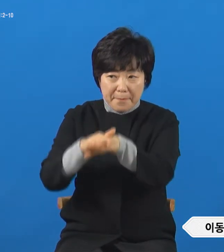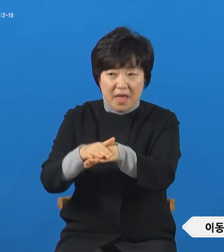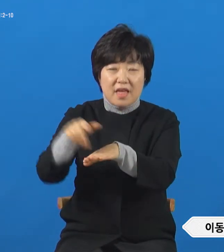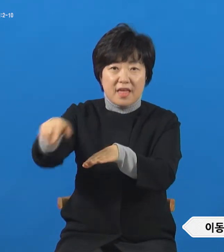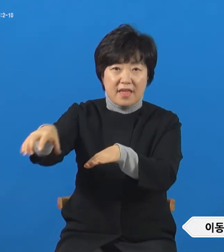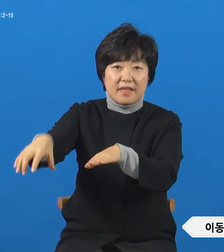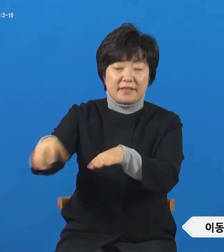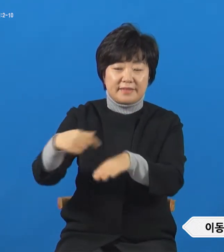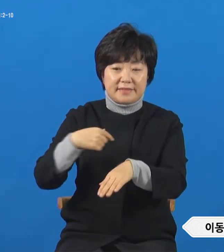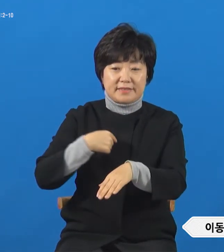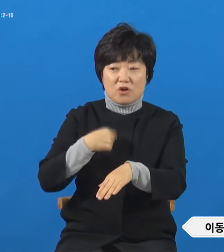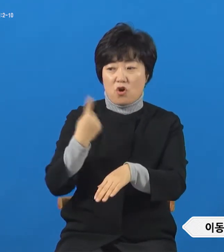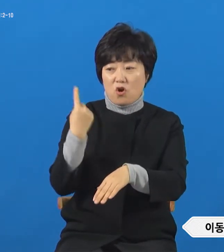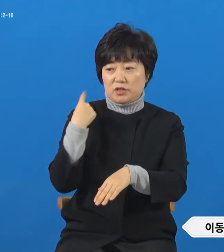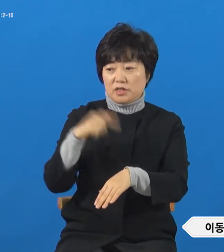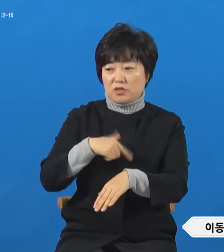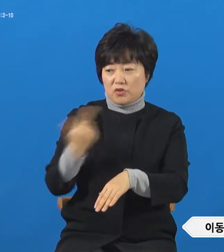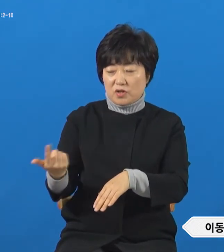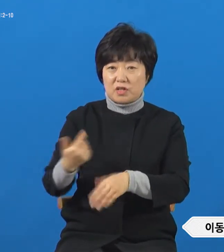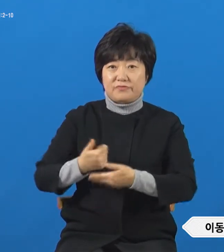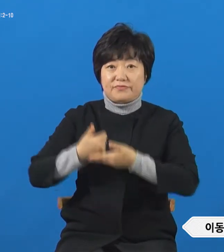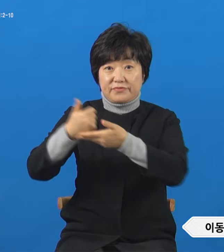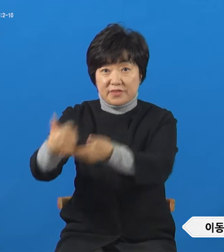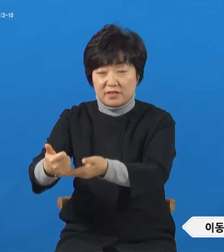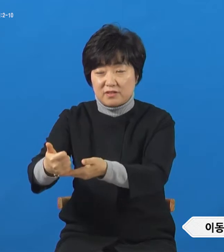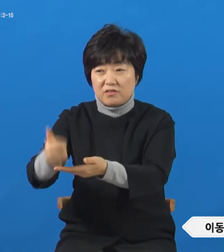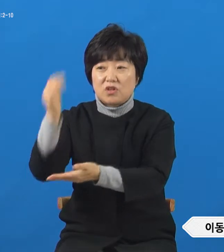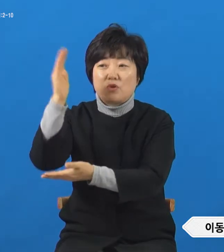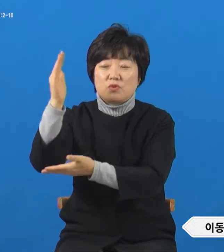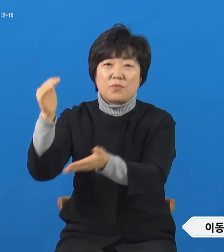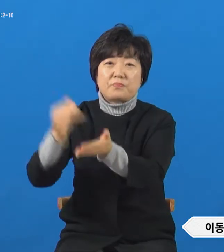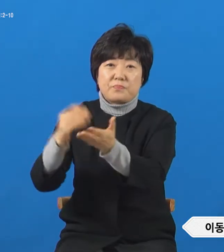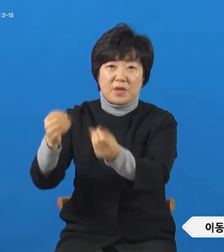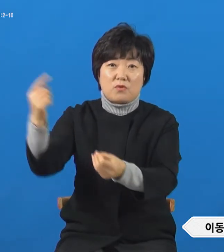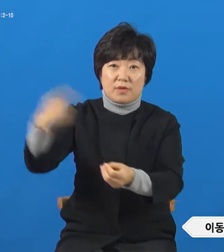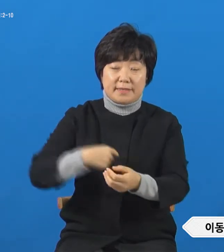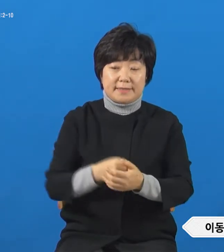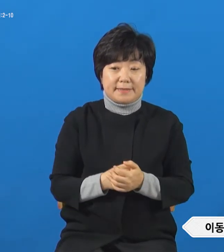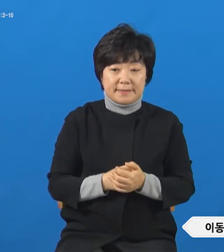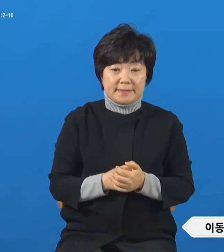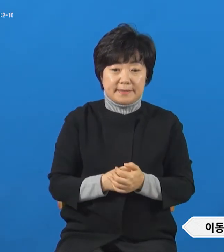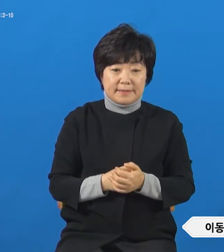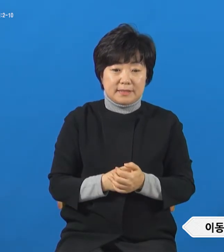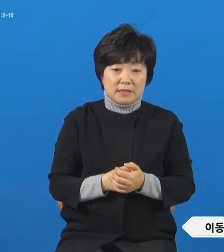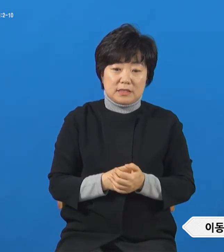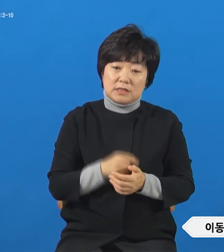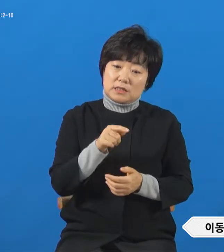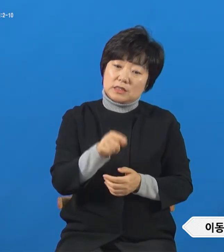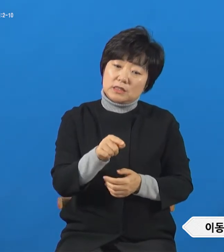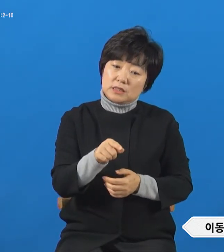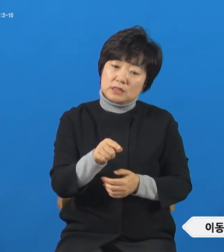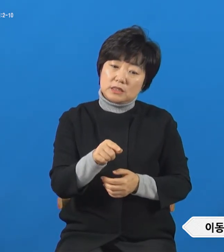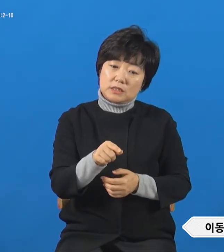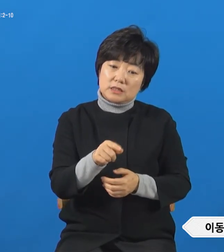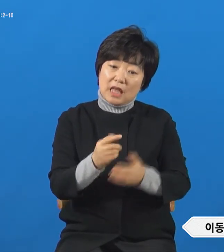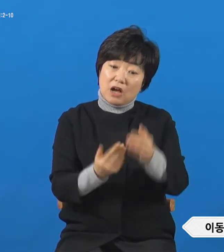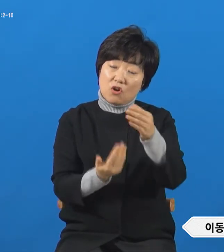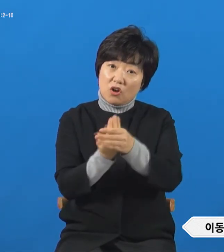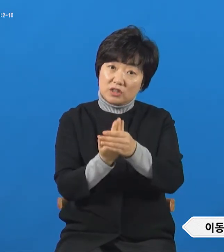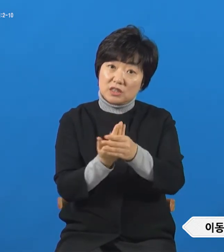전하고 왔습니다. 이 사건은 여러 가지 면에서 한국교회로 하여금 단기 선교를 다시 돌아보게